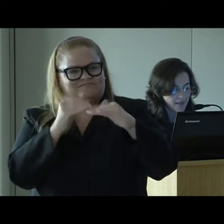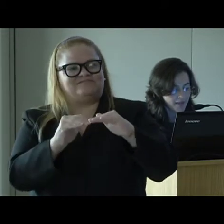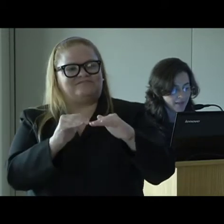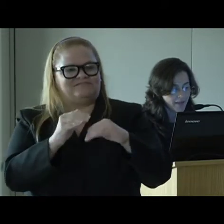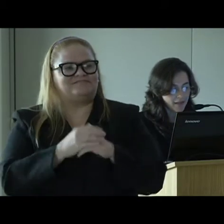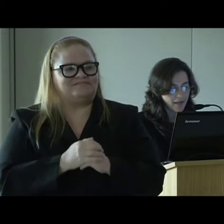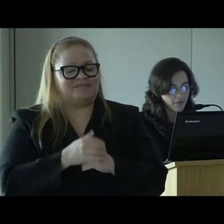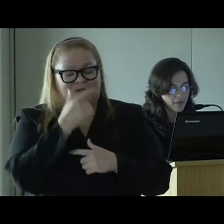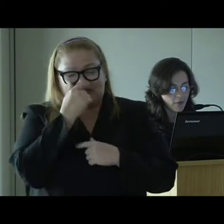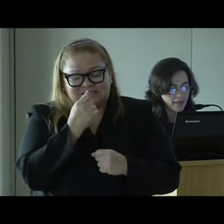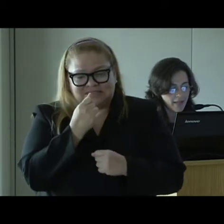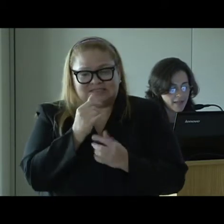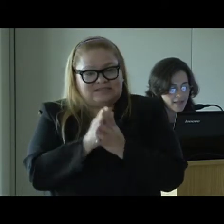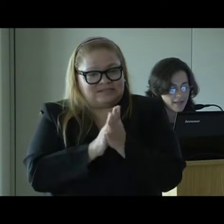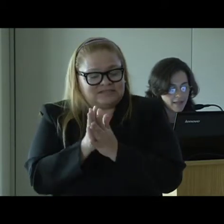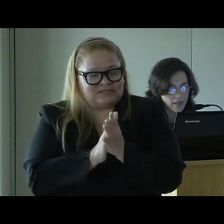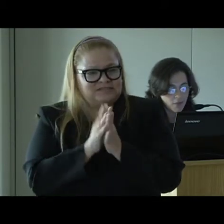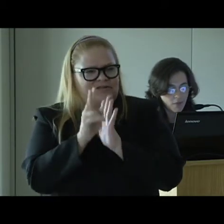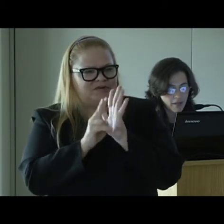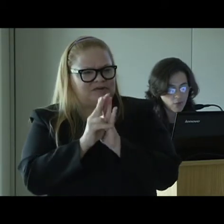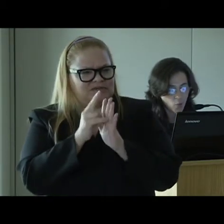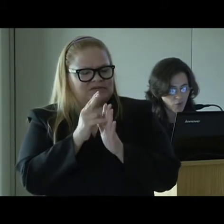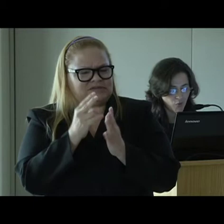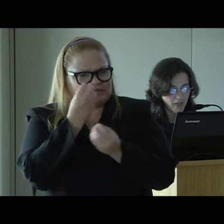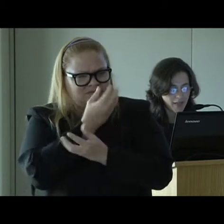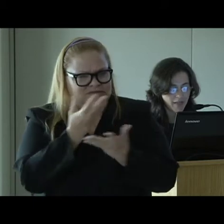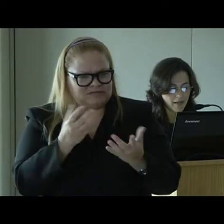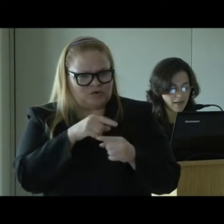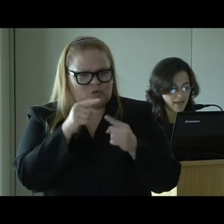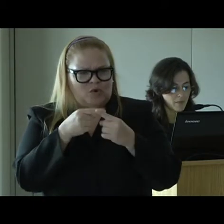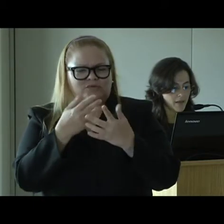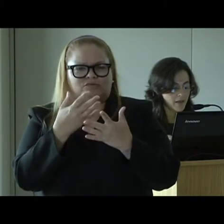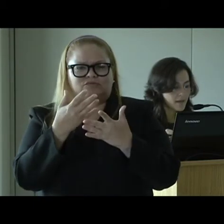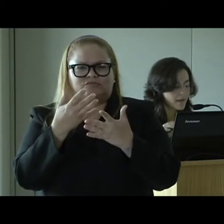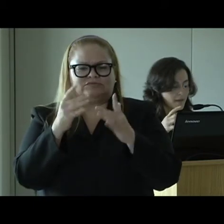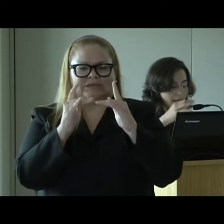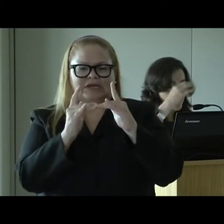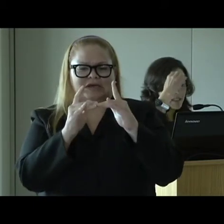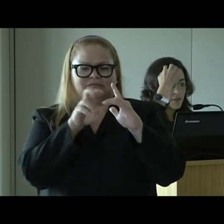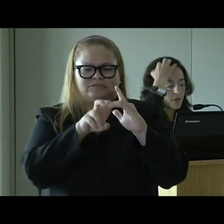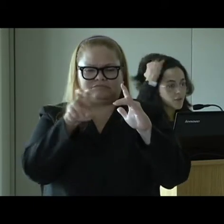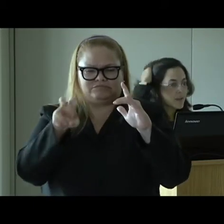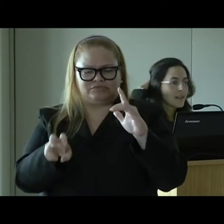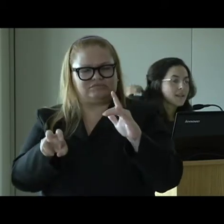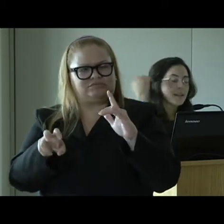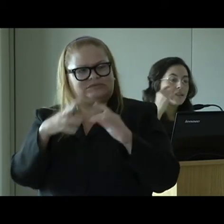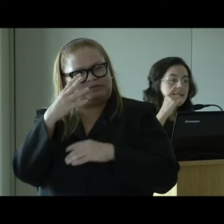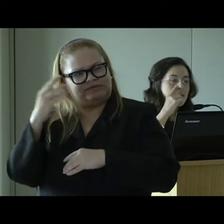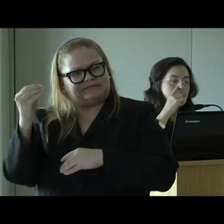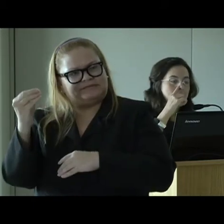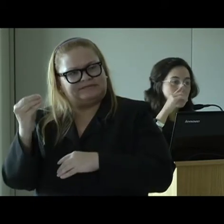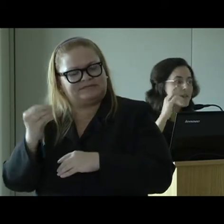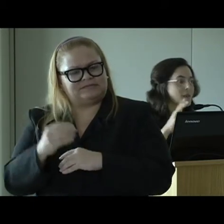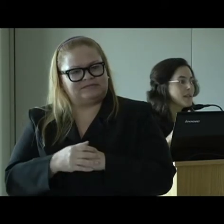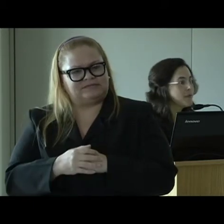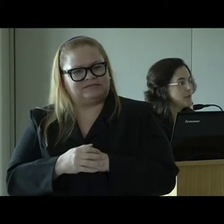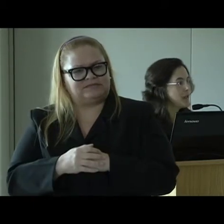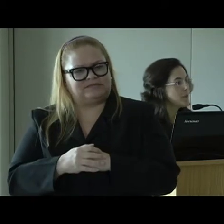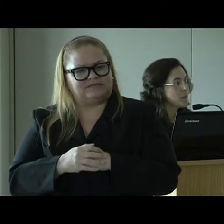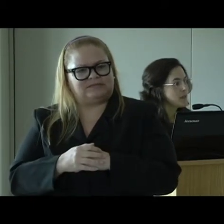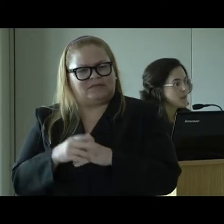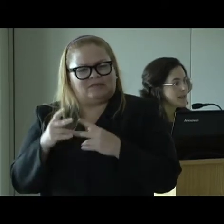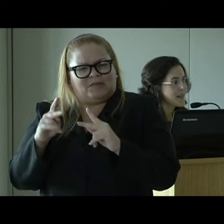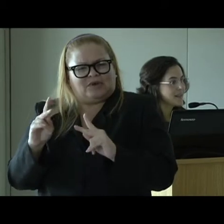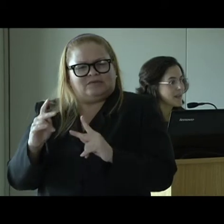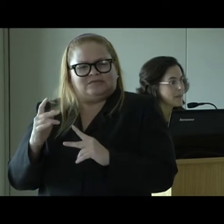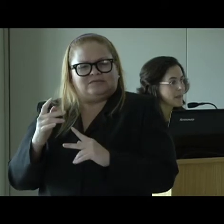Algo interesante en el video es que ella dice en algún momento cuando sale de la casa, dice, permíteme disfrutar